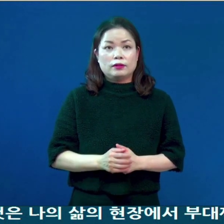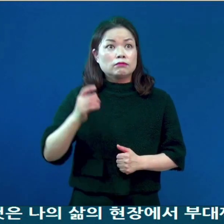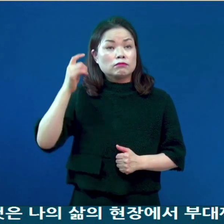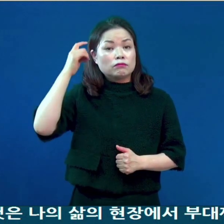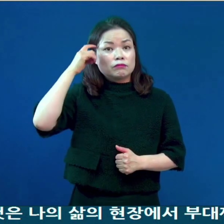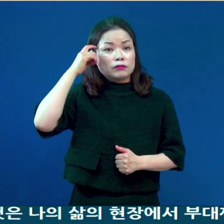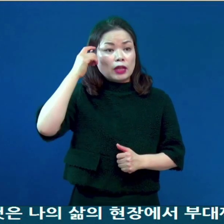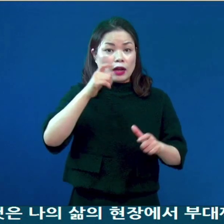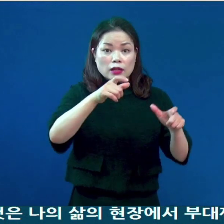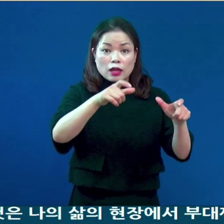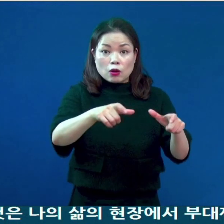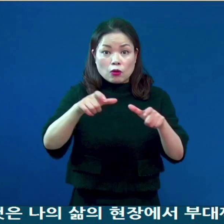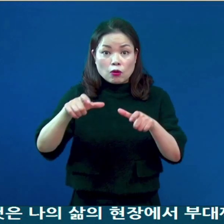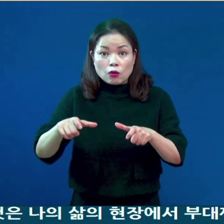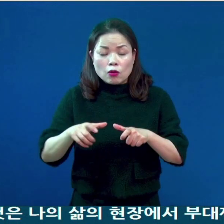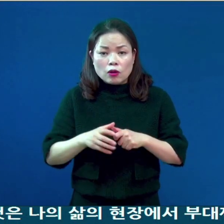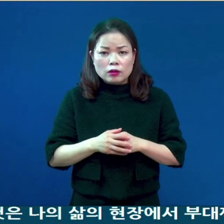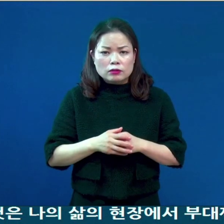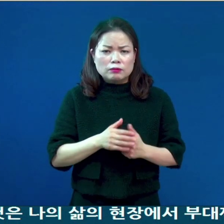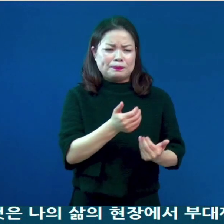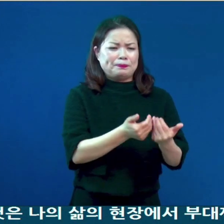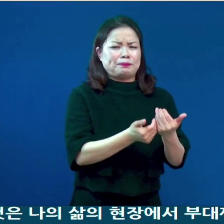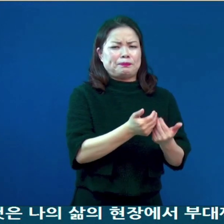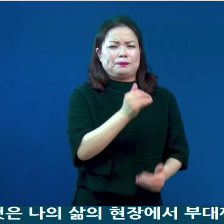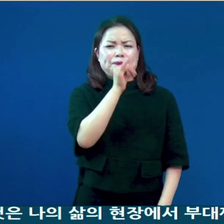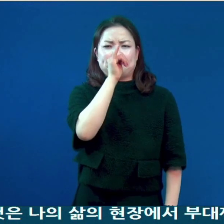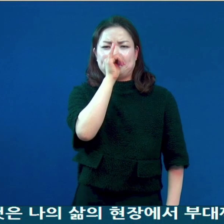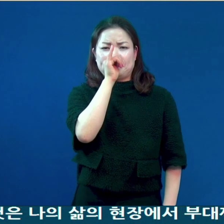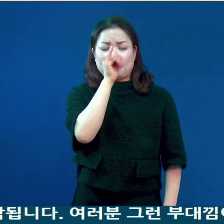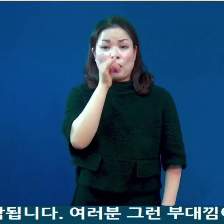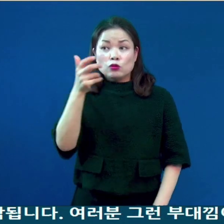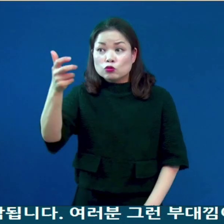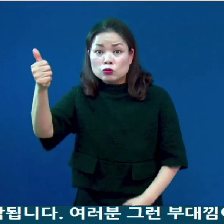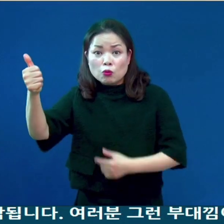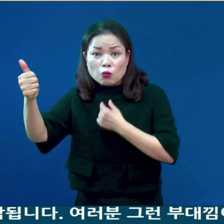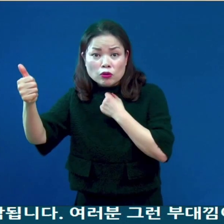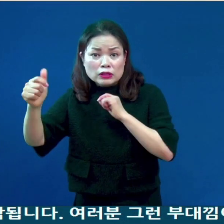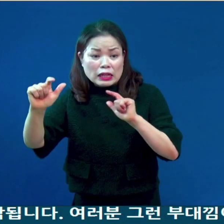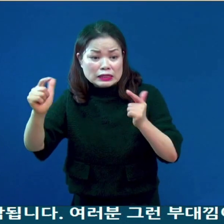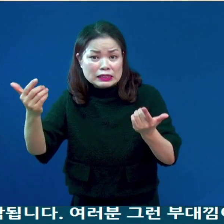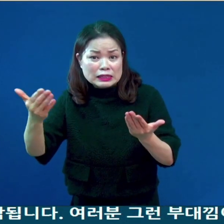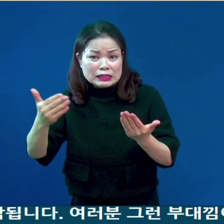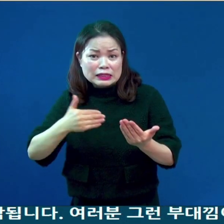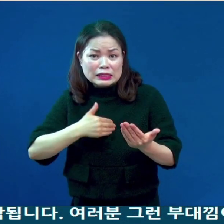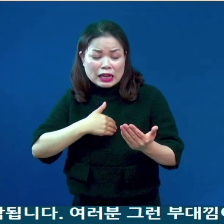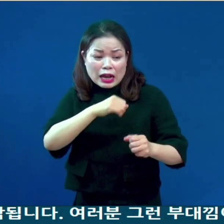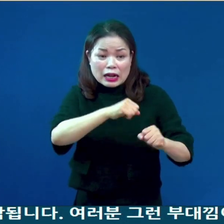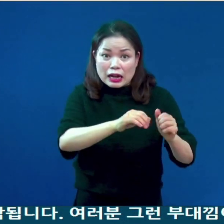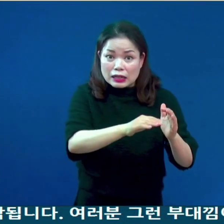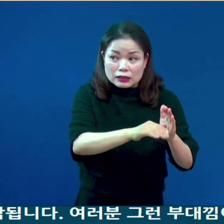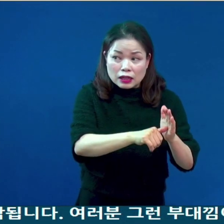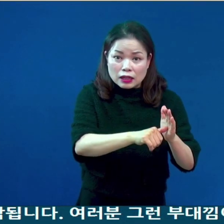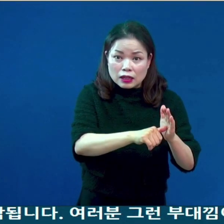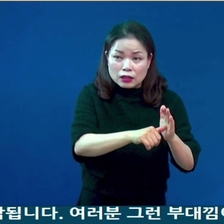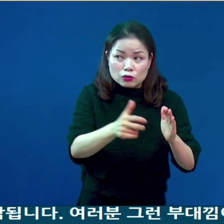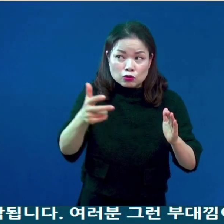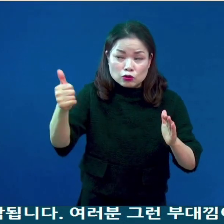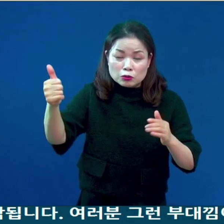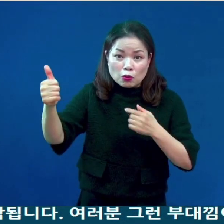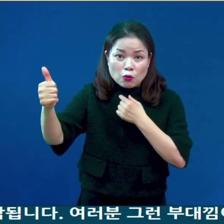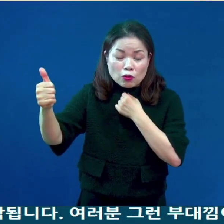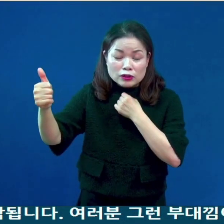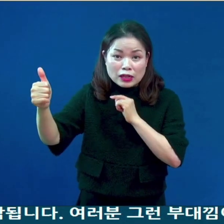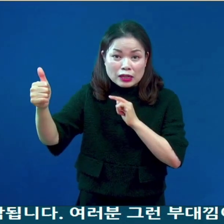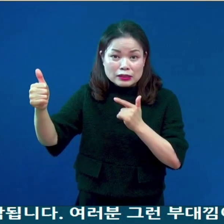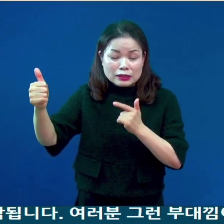생각의 영역에서 우리는 부대낌이 있을 수 있습니다. 주님이 원치 않는 일을 내가 행하려 할 때 주님이 원치